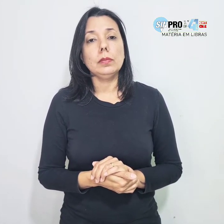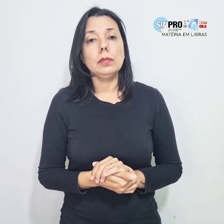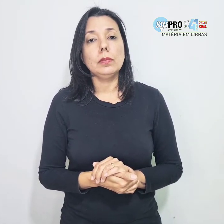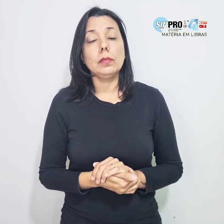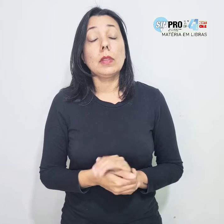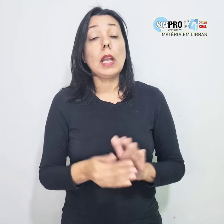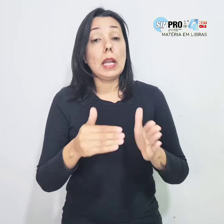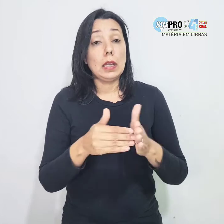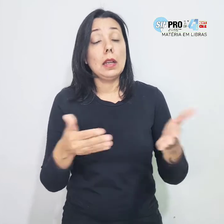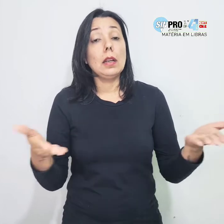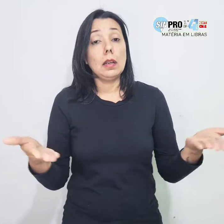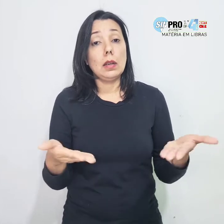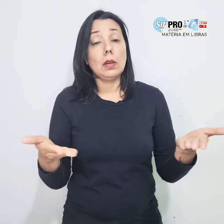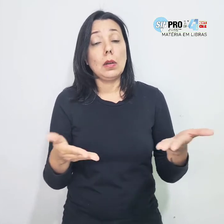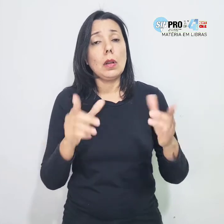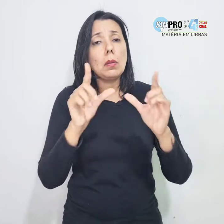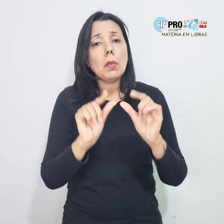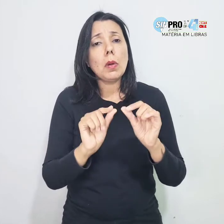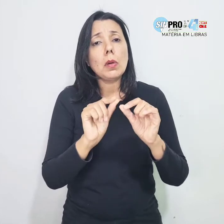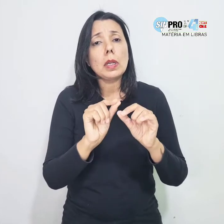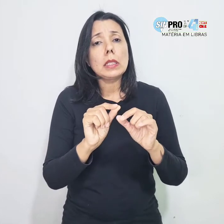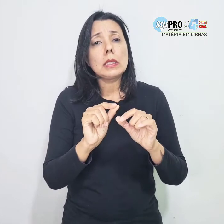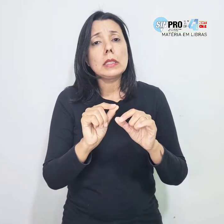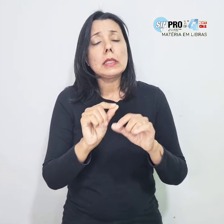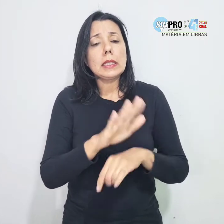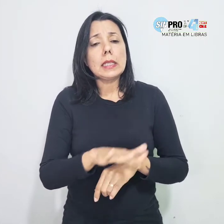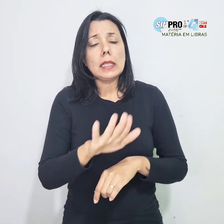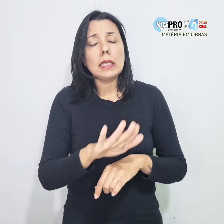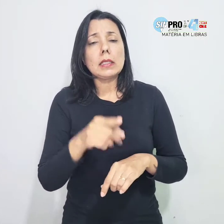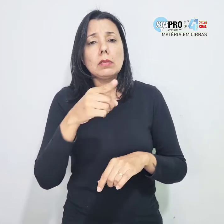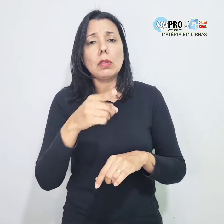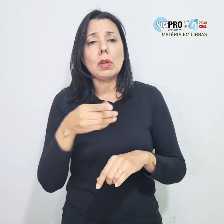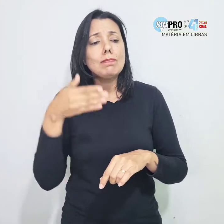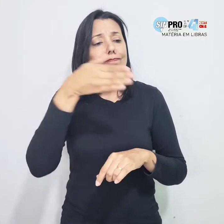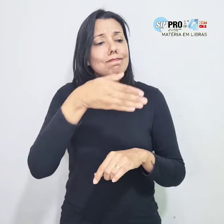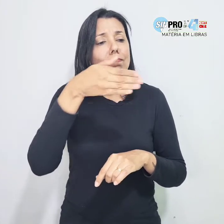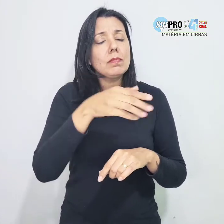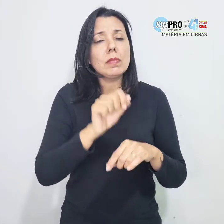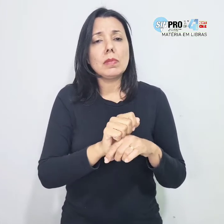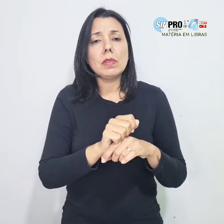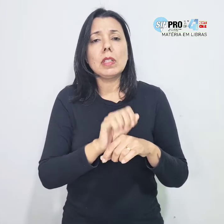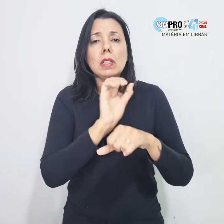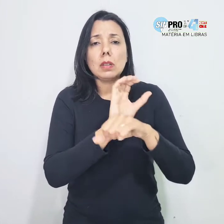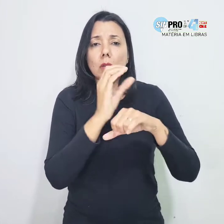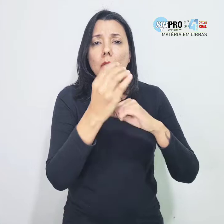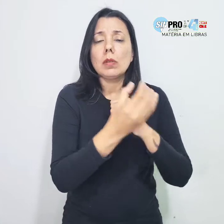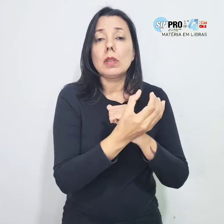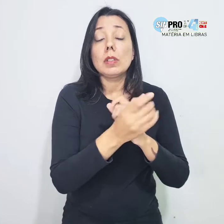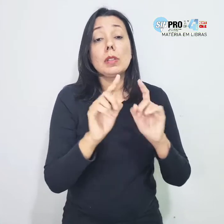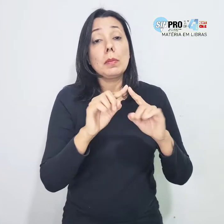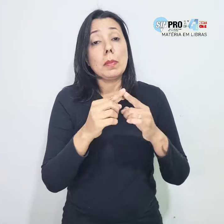Até agora, poucas crianças foram afetadas diretamente pela Covid-19, mas